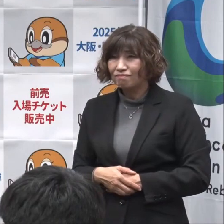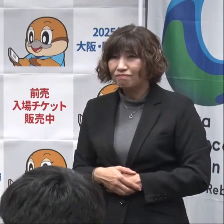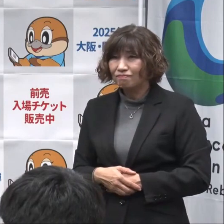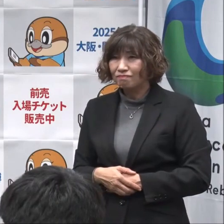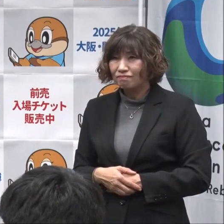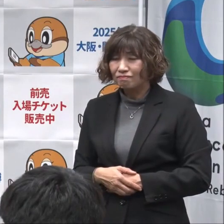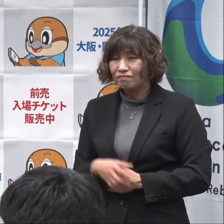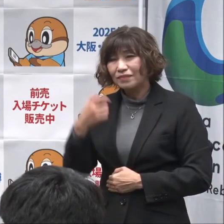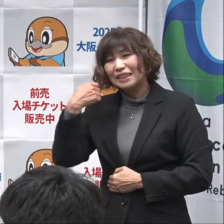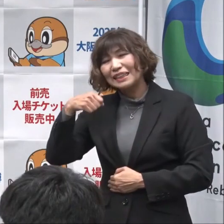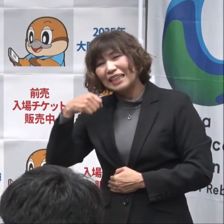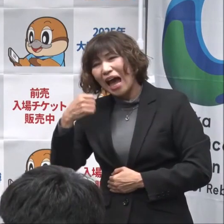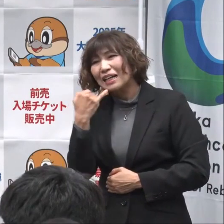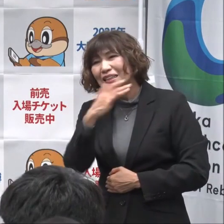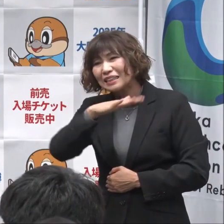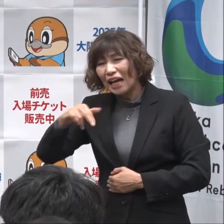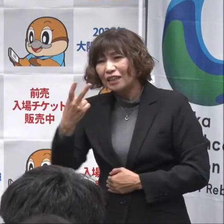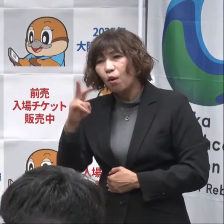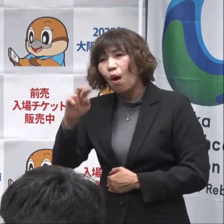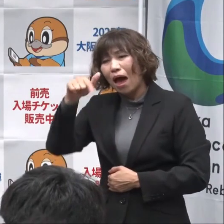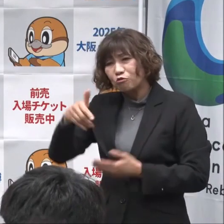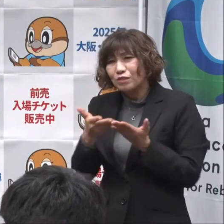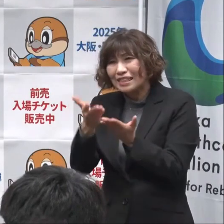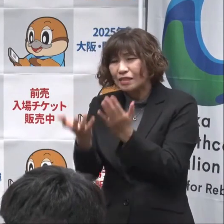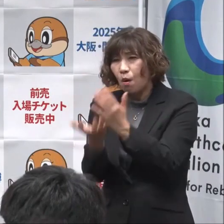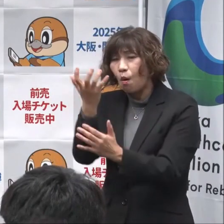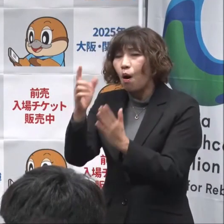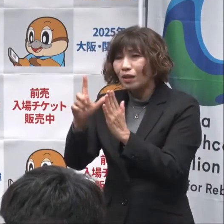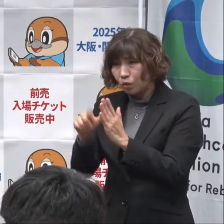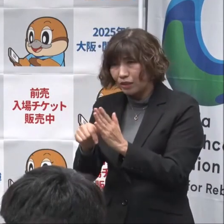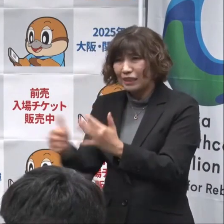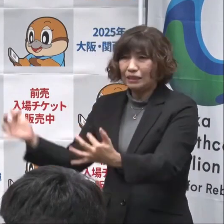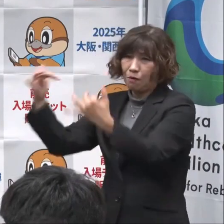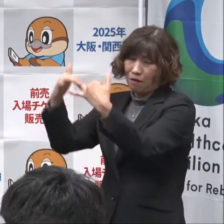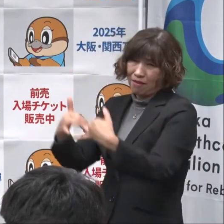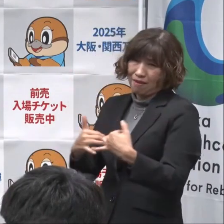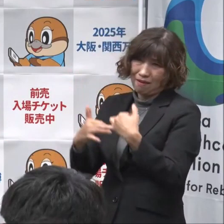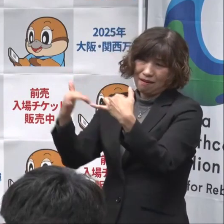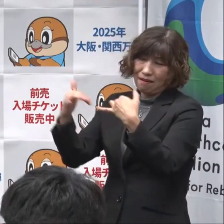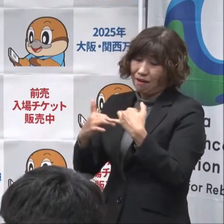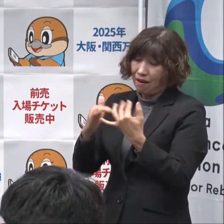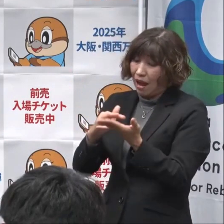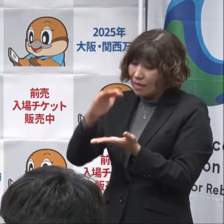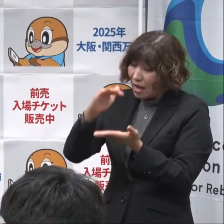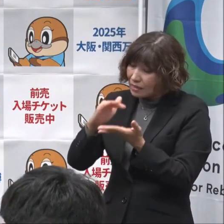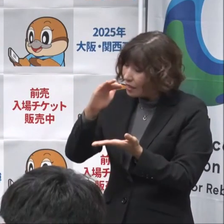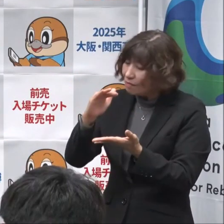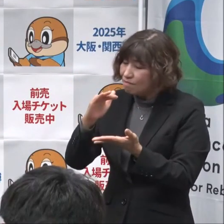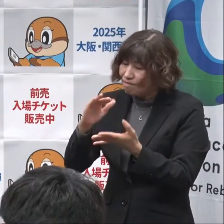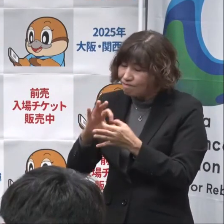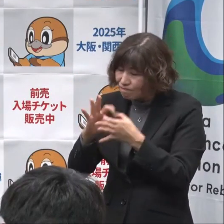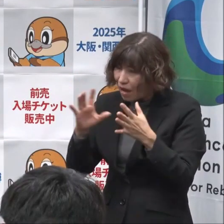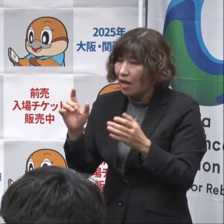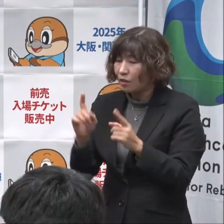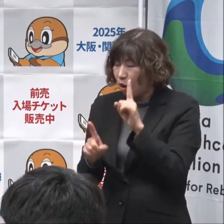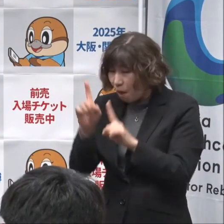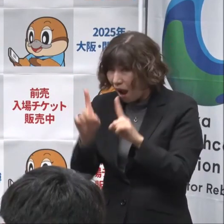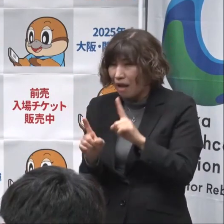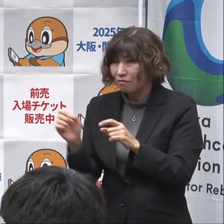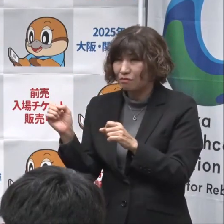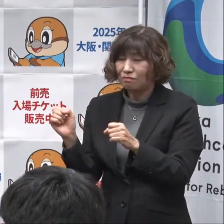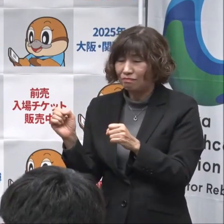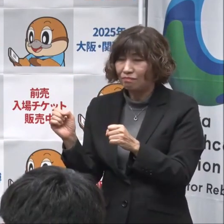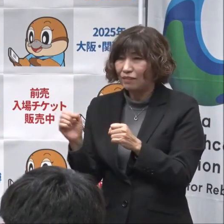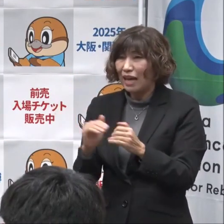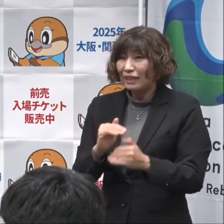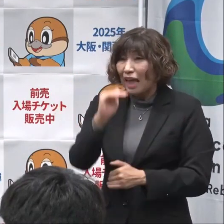南海トラフ地震が起きたときには、もう津波の高低が何センチだとかということにも関わりなく、とにかく高いところに逃げてくださいということ